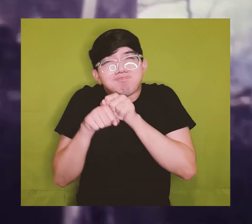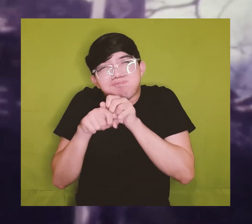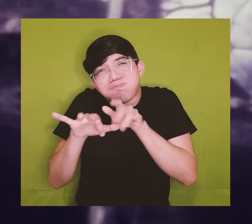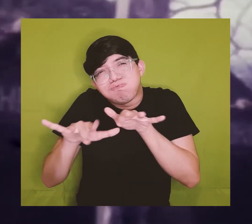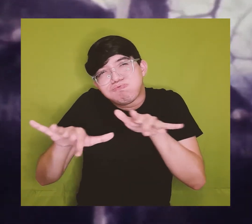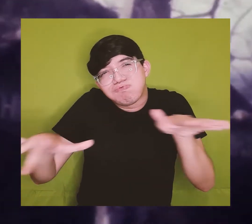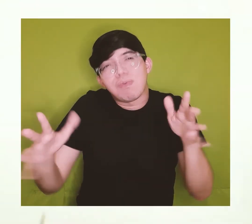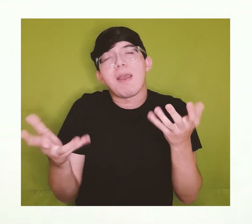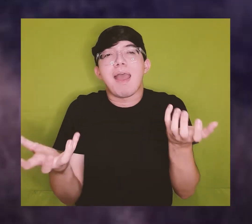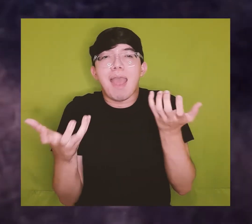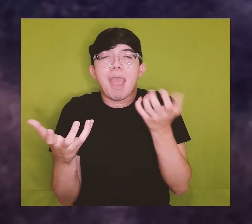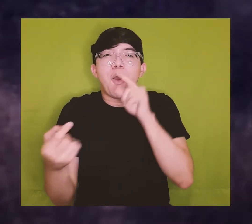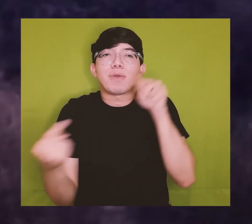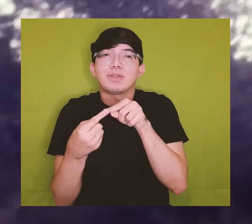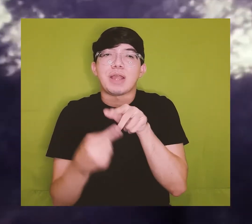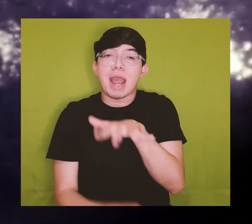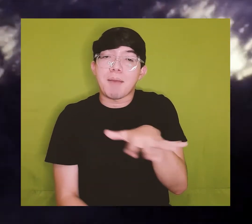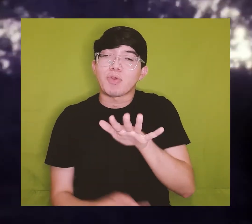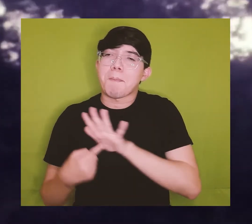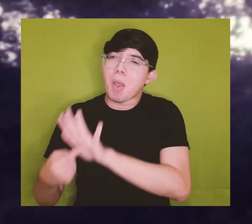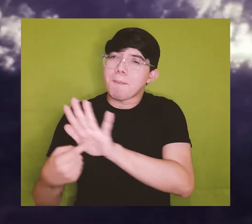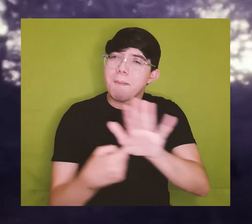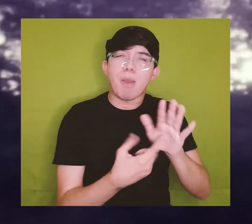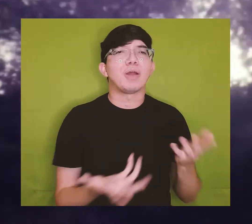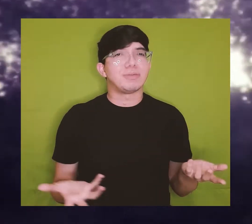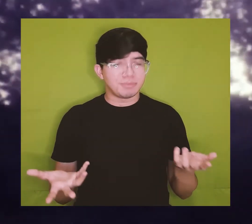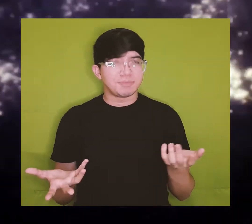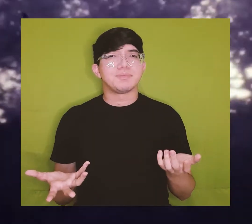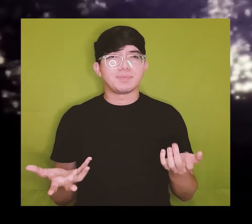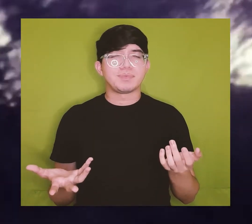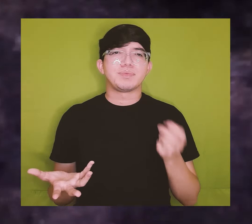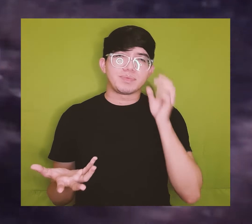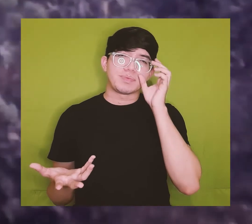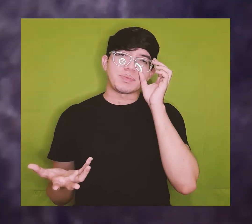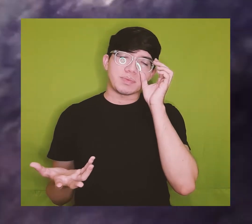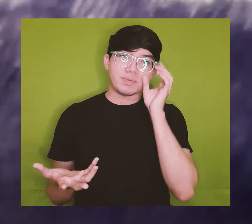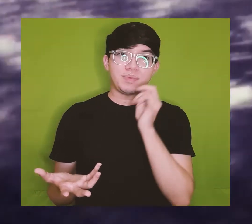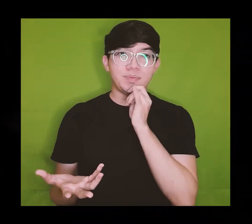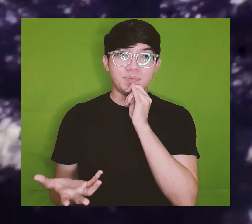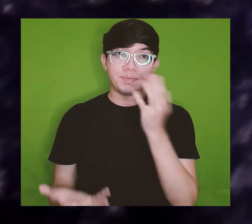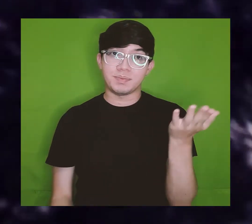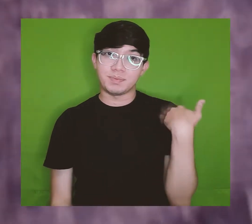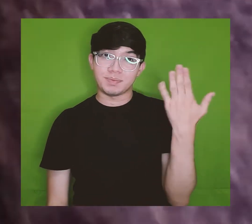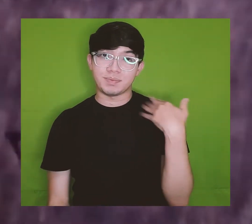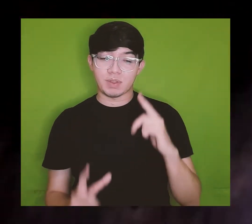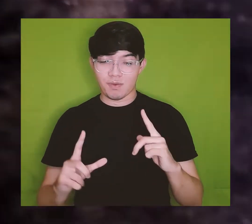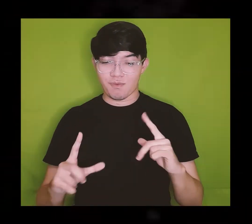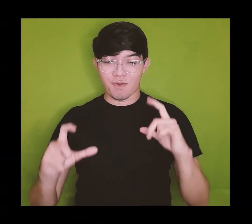instrumento de... E aí você pensa isso na autoestima das pessoas, né? Essas fotos mais antigas, né? Eu não peguei essa